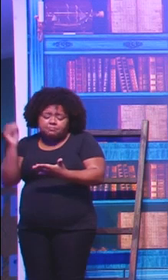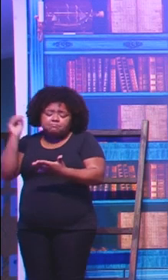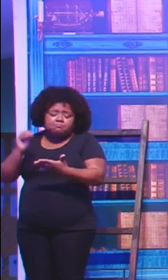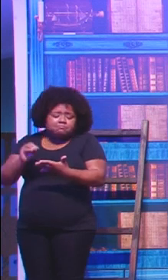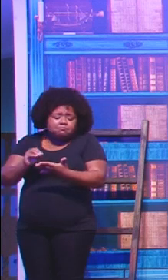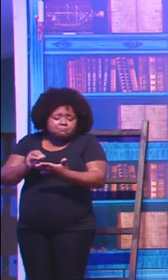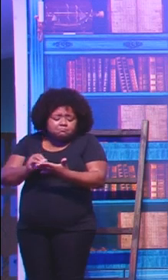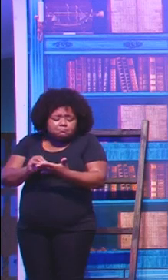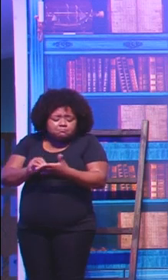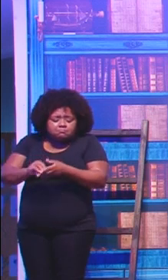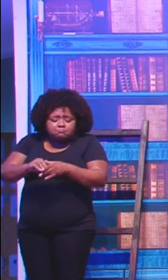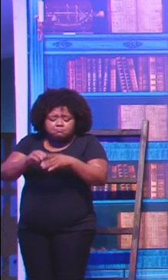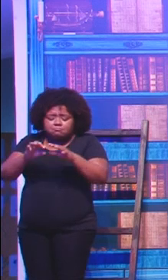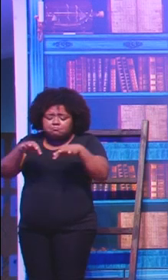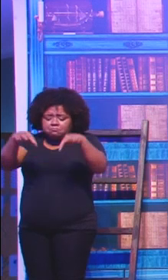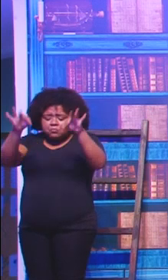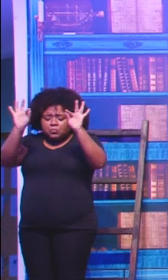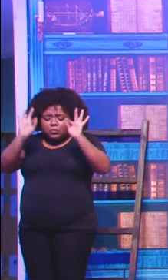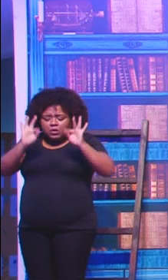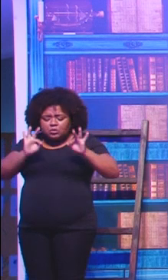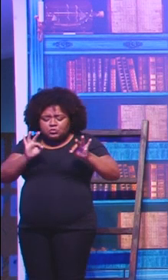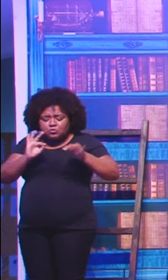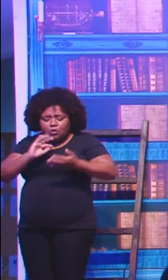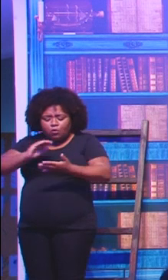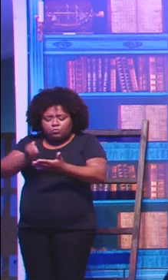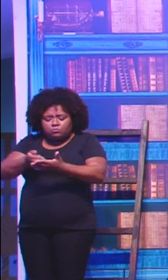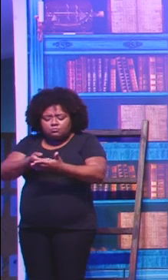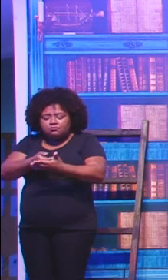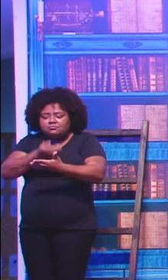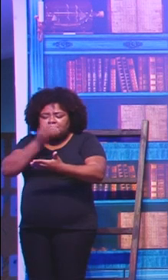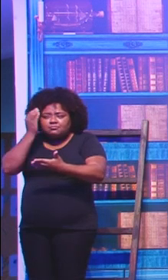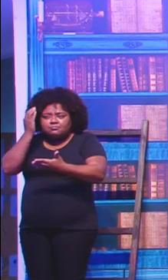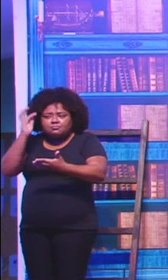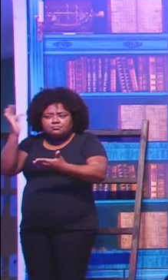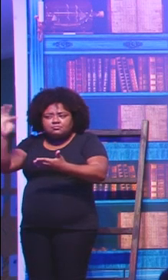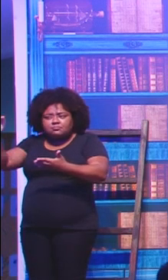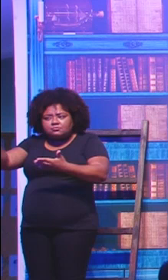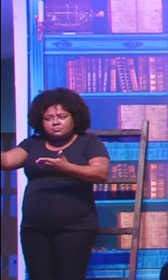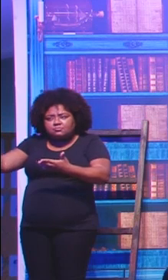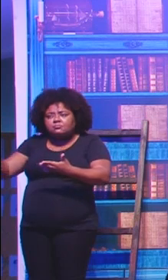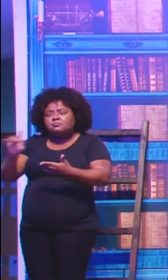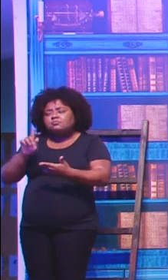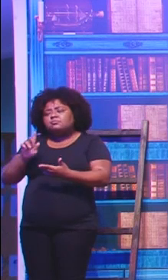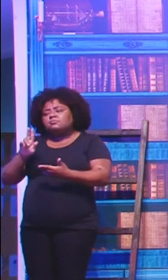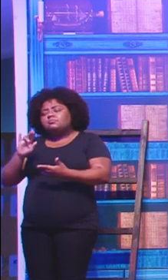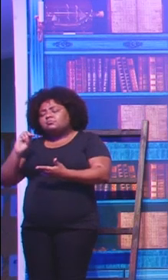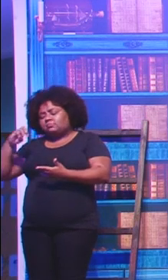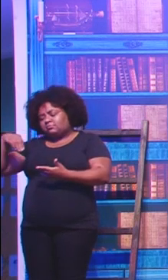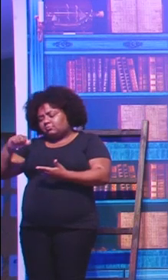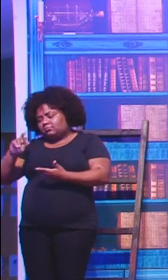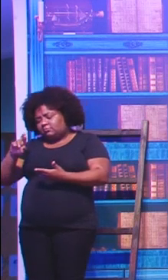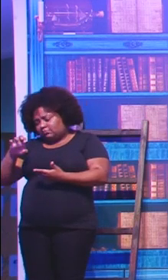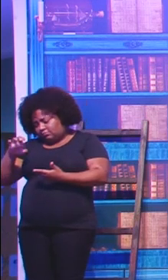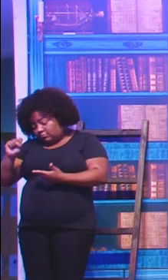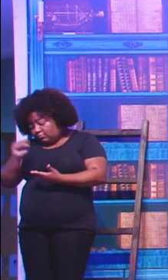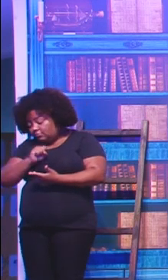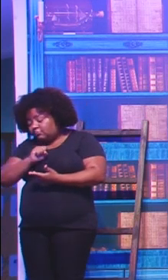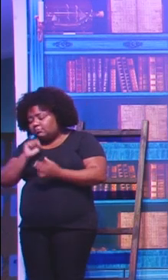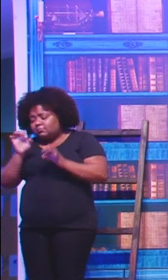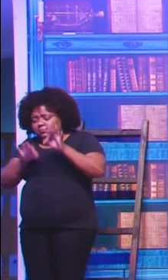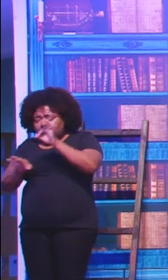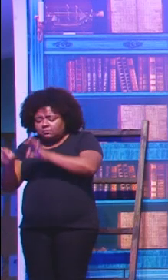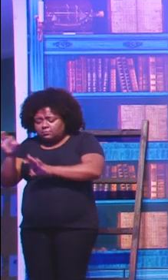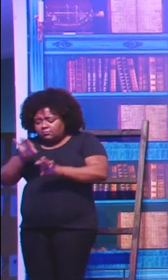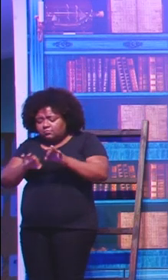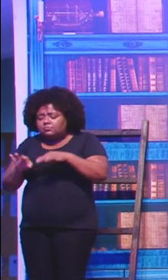numa coxa, num lençol filosófico. Guimarães Rosa é um marco, etc., etc., cria aquele monumento, que é a obra dele,